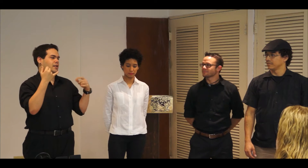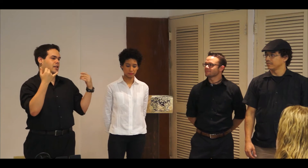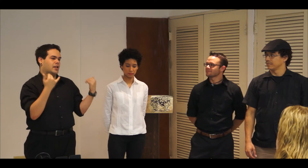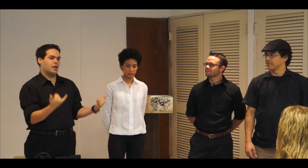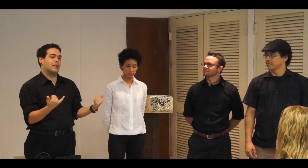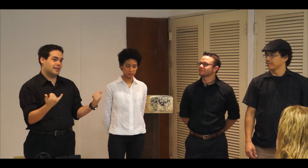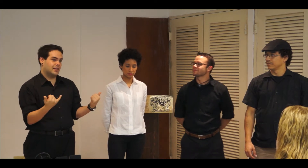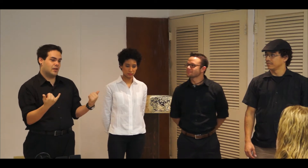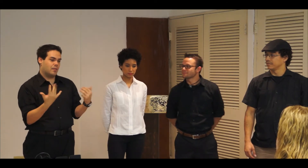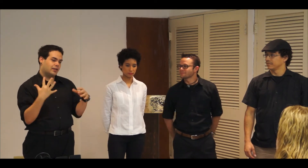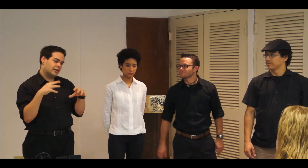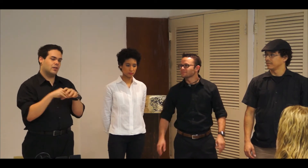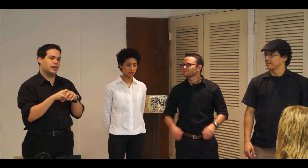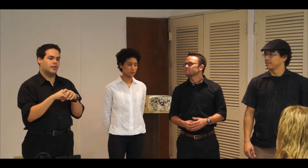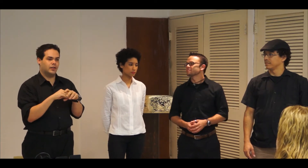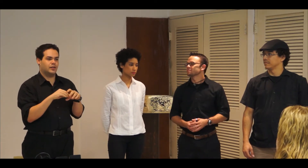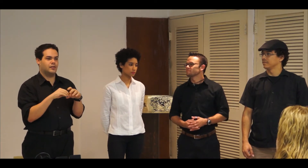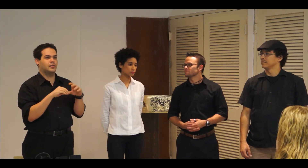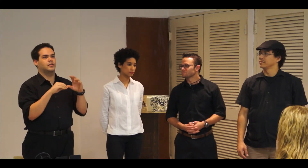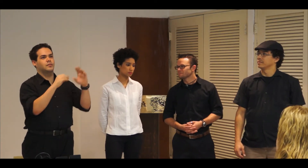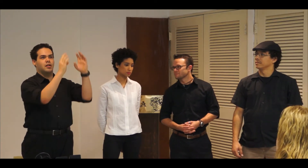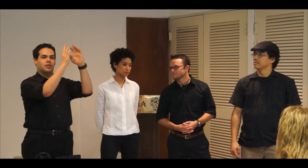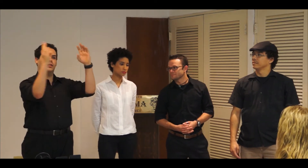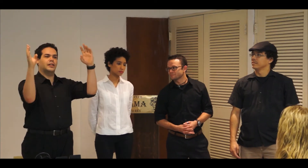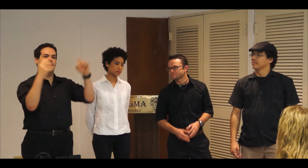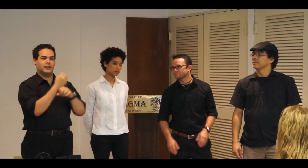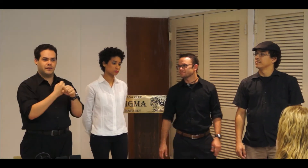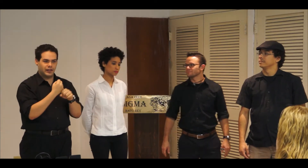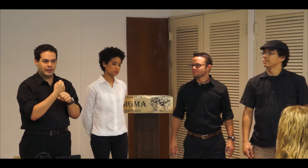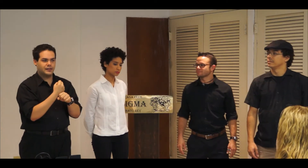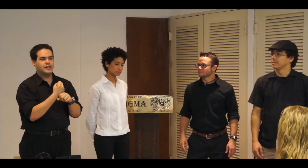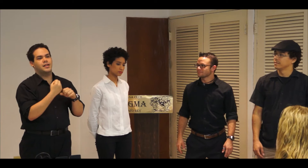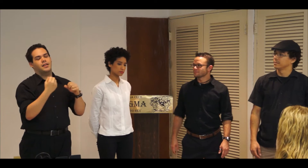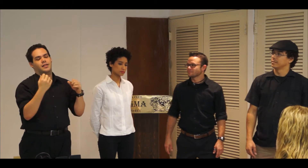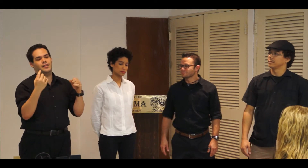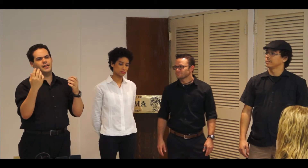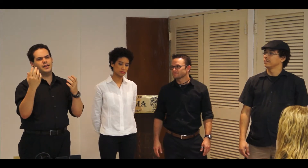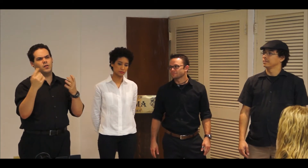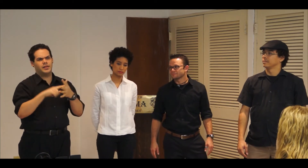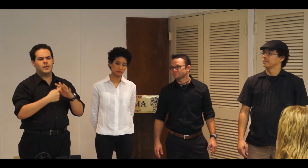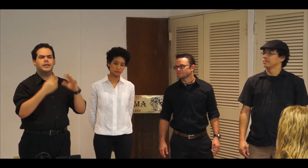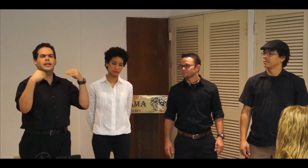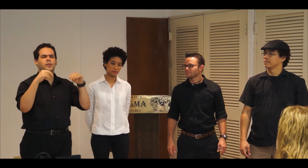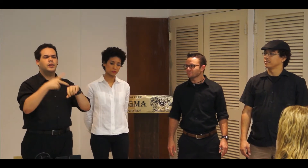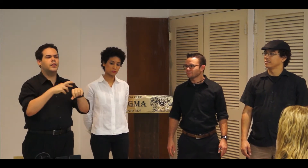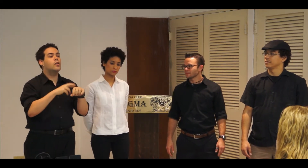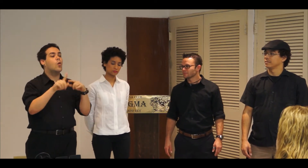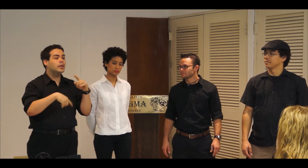Y pasa a ser ahora parte de lo que es nuestro roster de cafés diferentes Se comenzó a vender aquí en Puerto Rico cuando